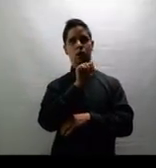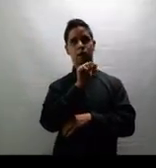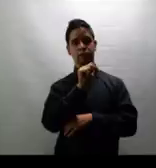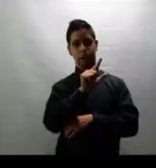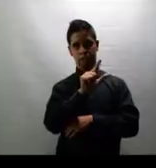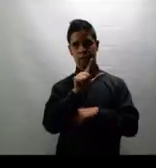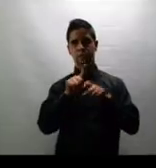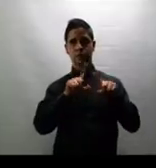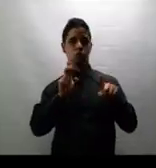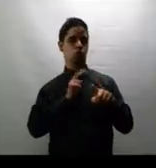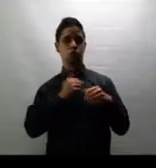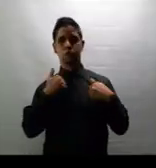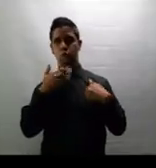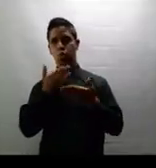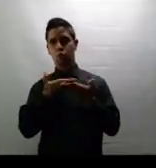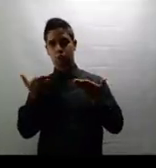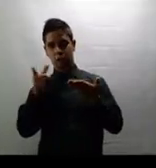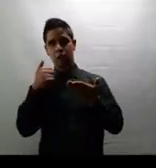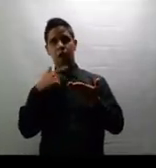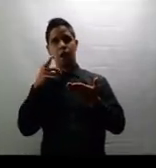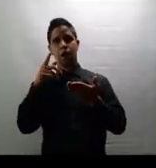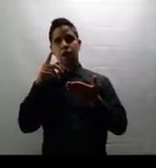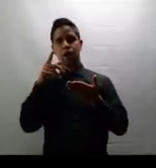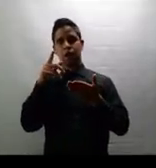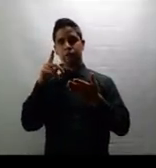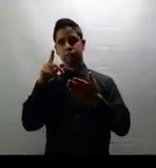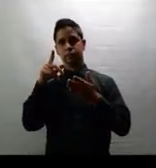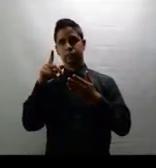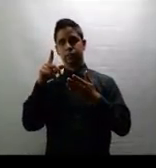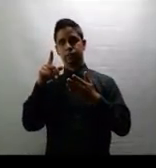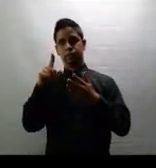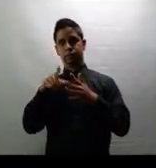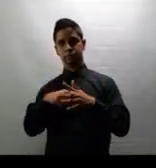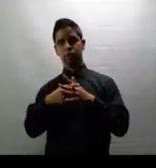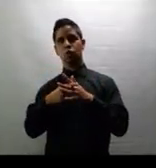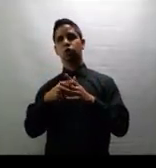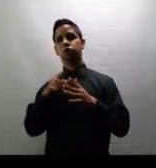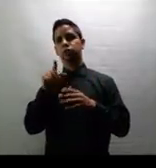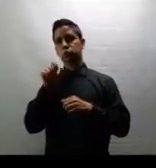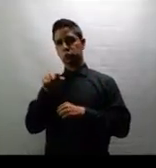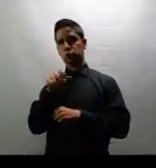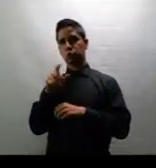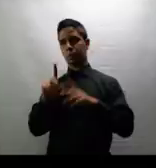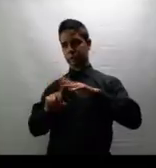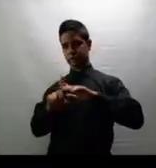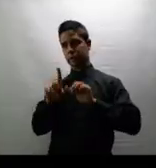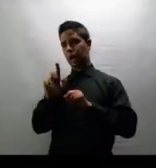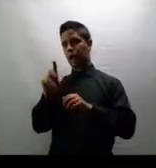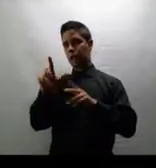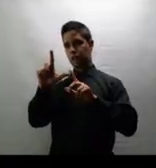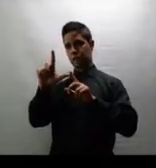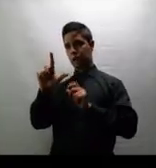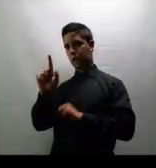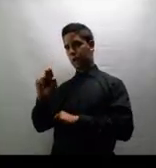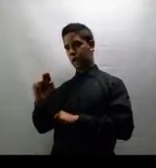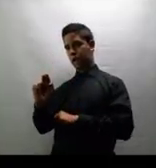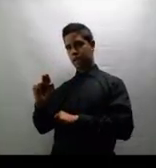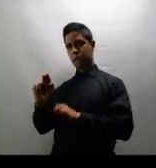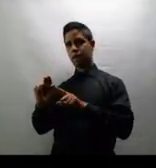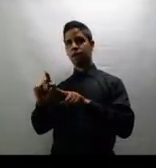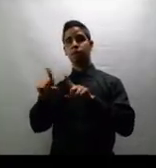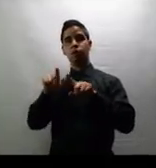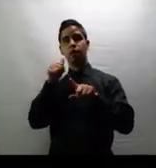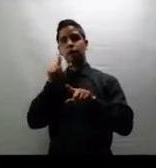como nosotros tenemos algunas cosas en español la ñ es parte del español verdad y entonces la